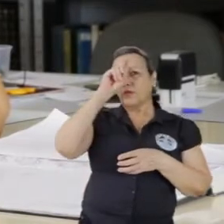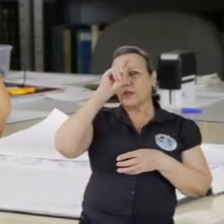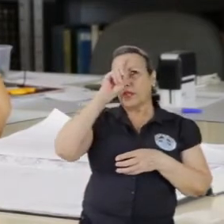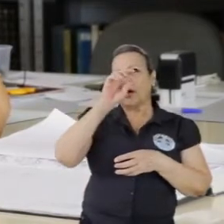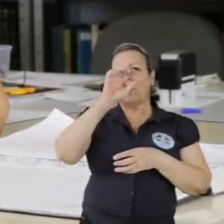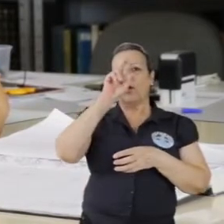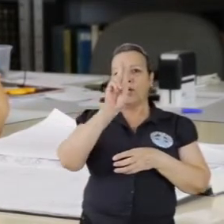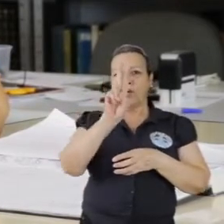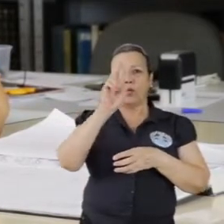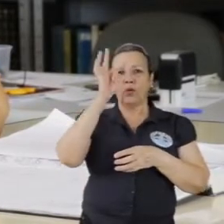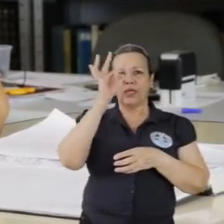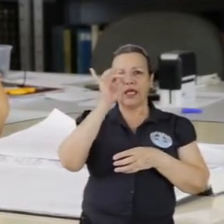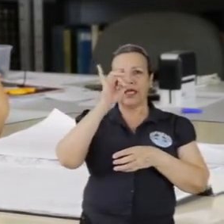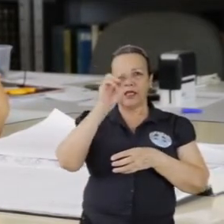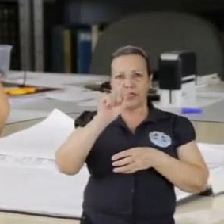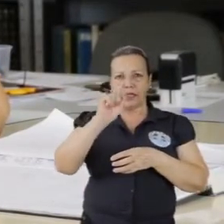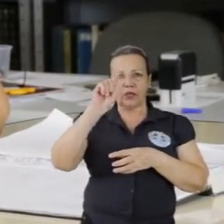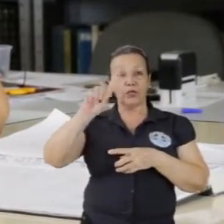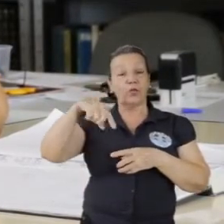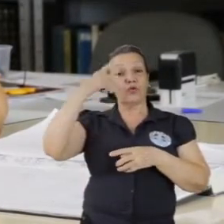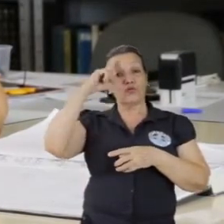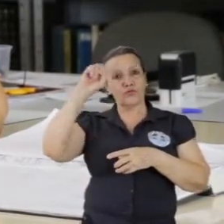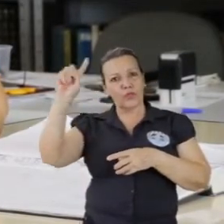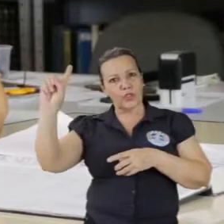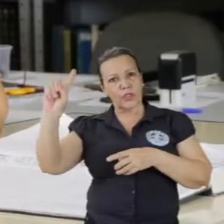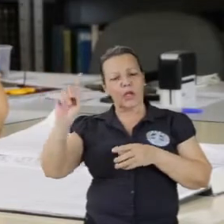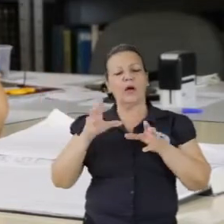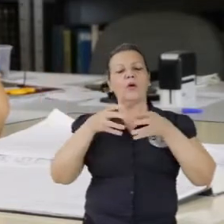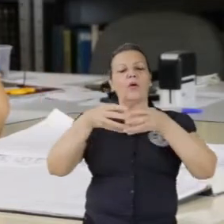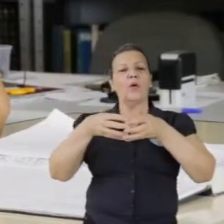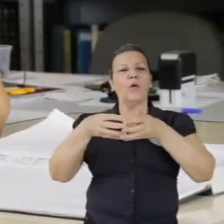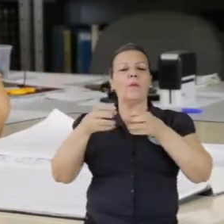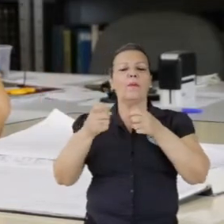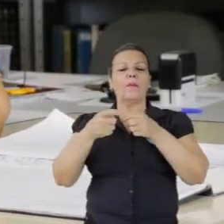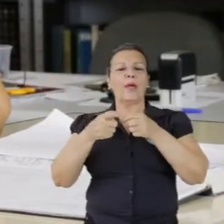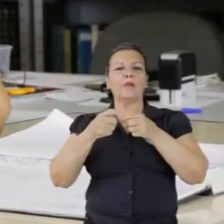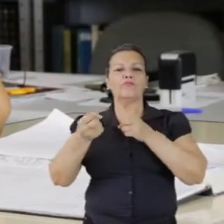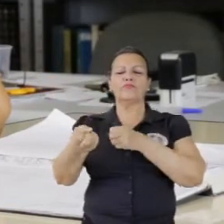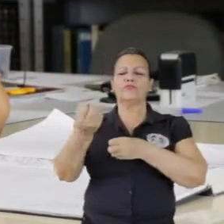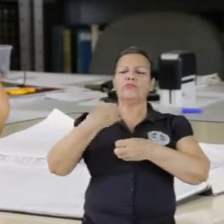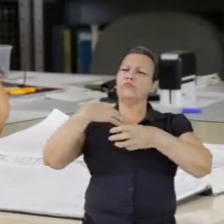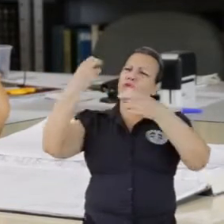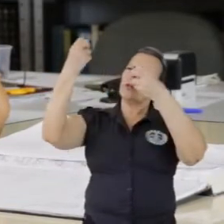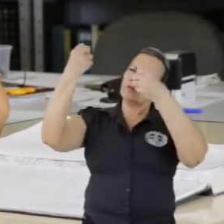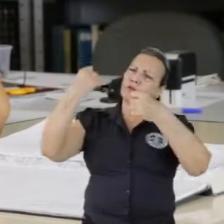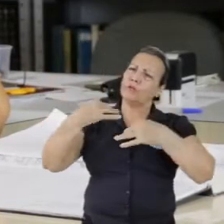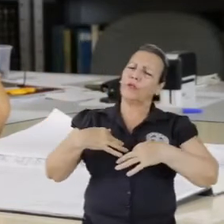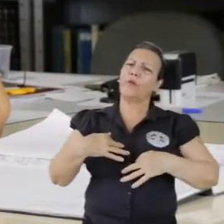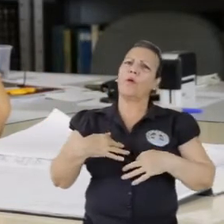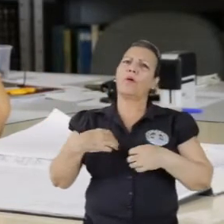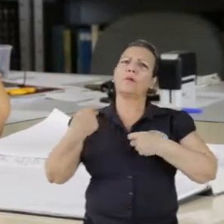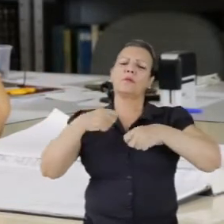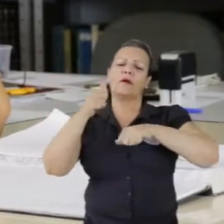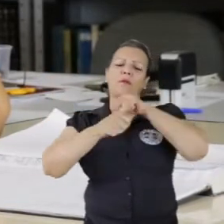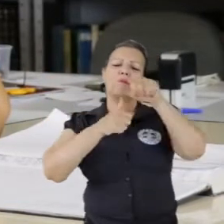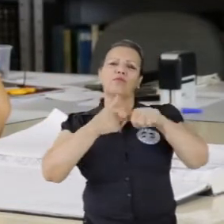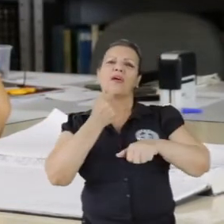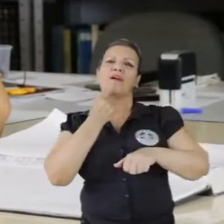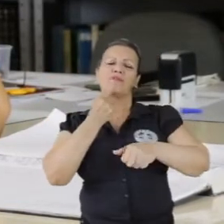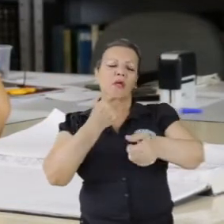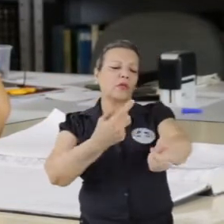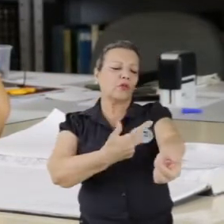para UTI neonatal. Daí no outro dia, que os médicos vieram